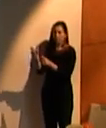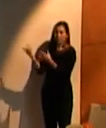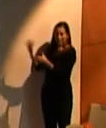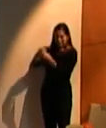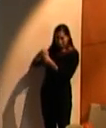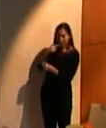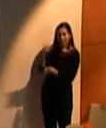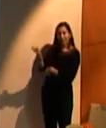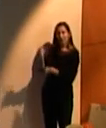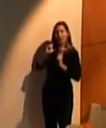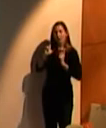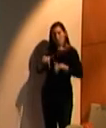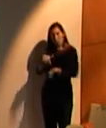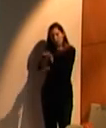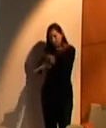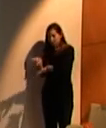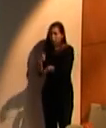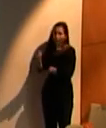d'architecture.